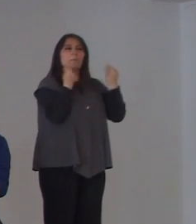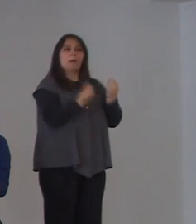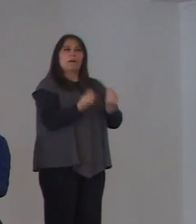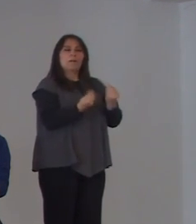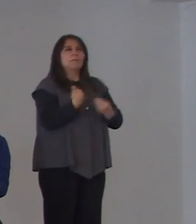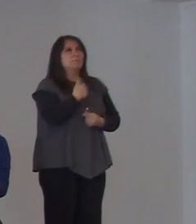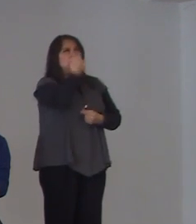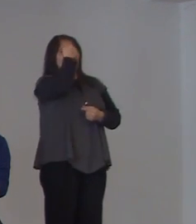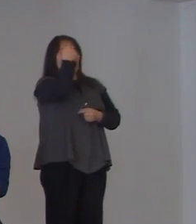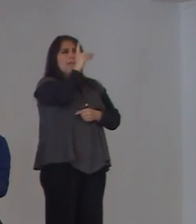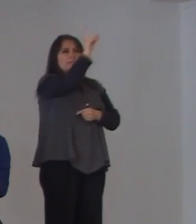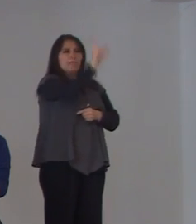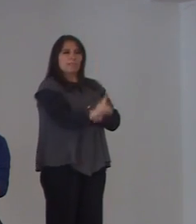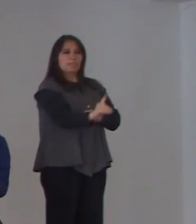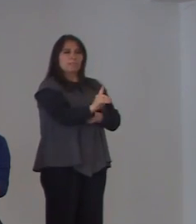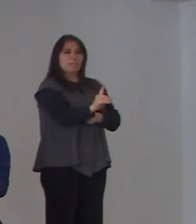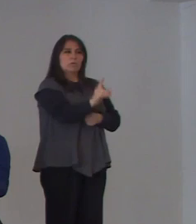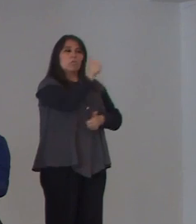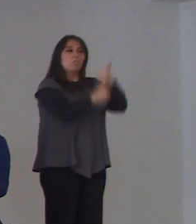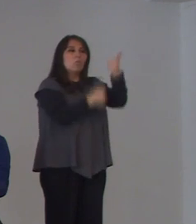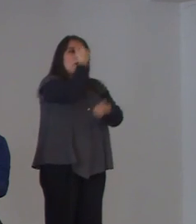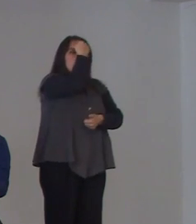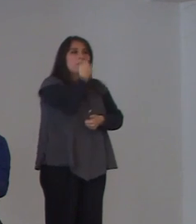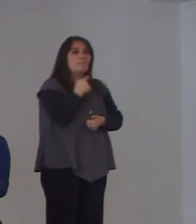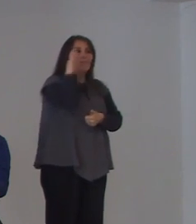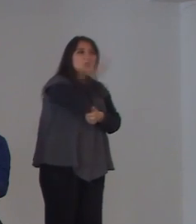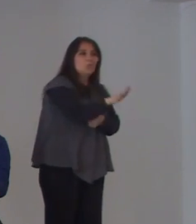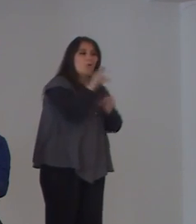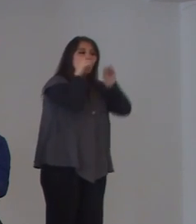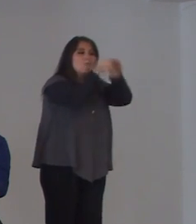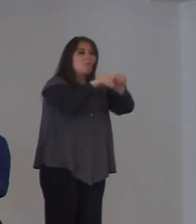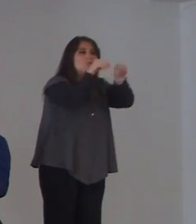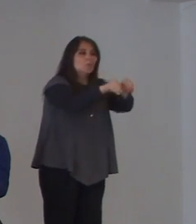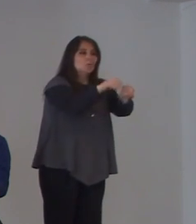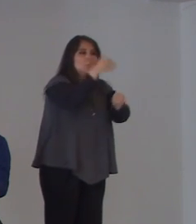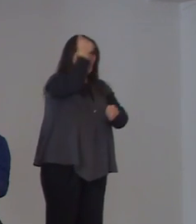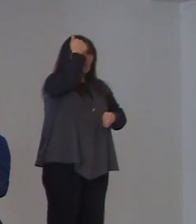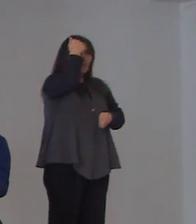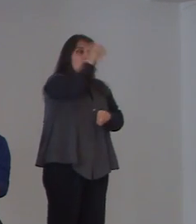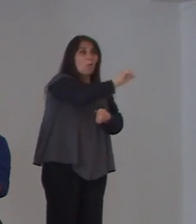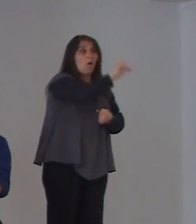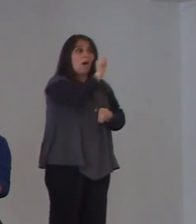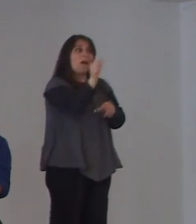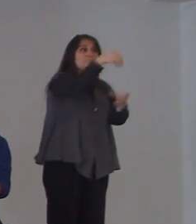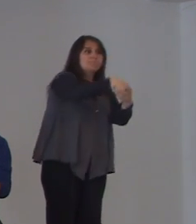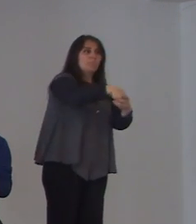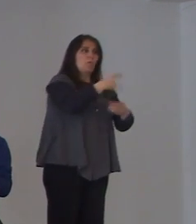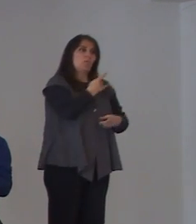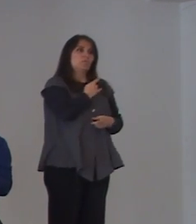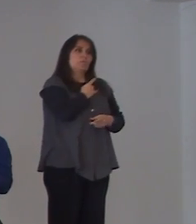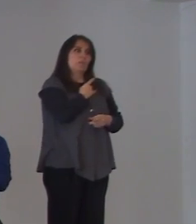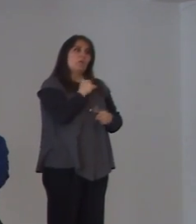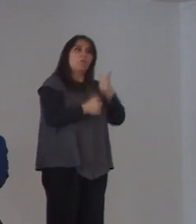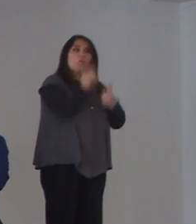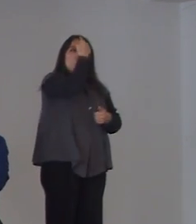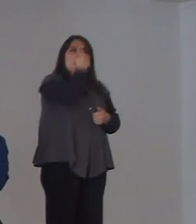perfil de las maestras y los maestros que queremos formar en las universidades. Así que yo les